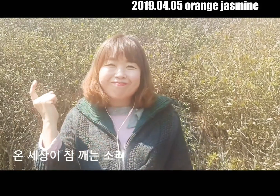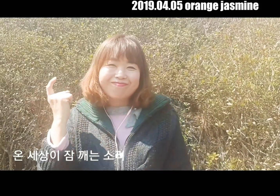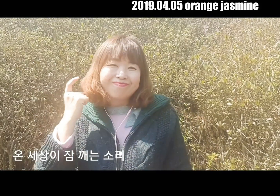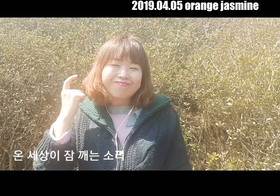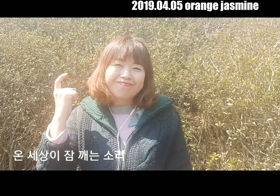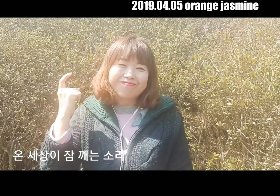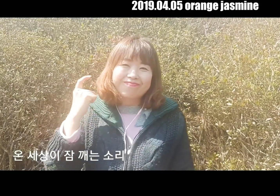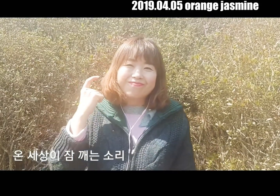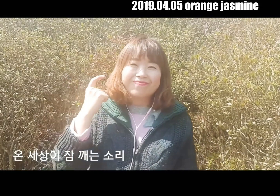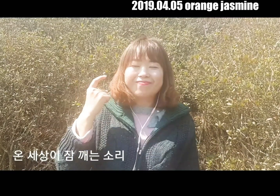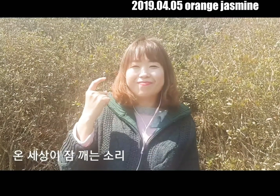소리 더